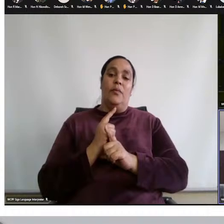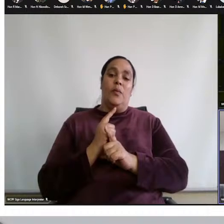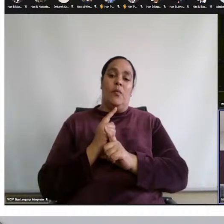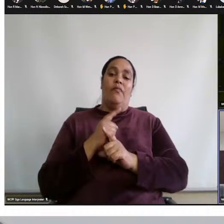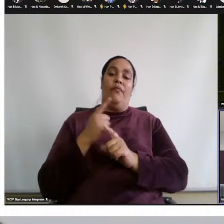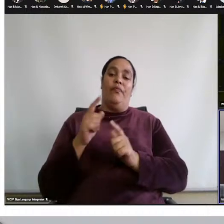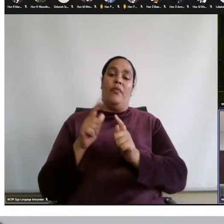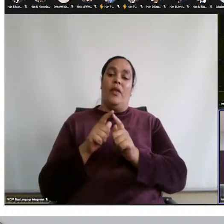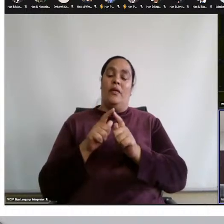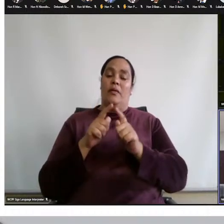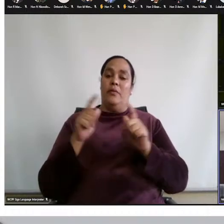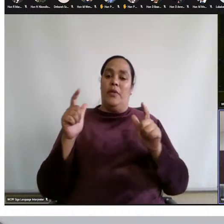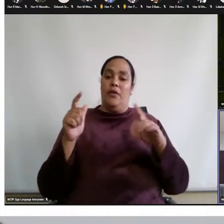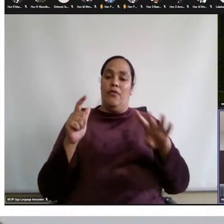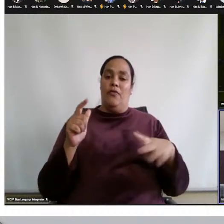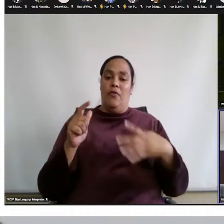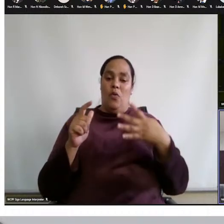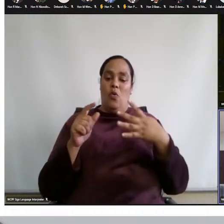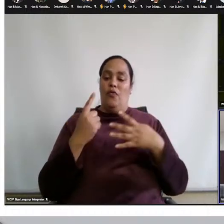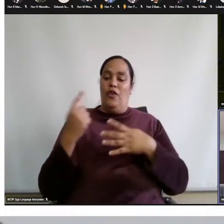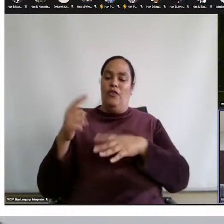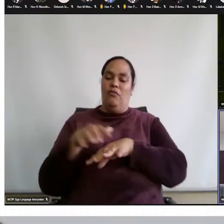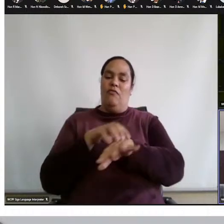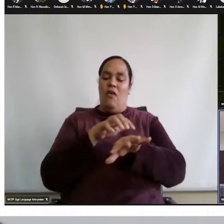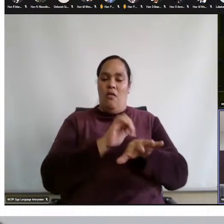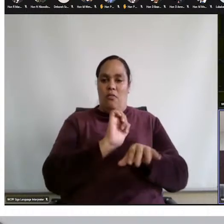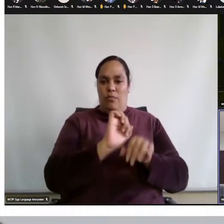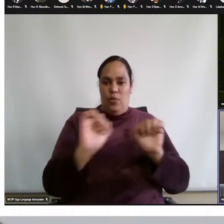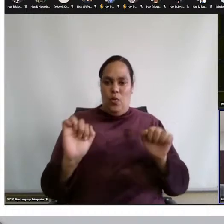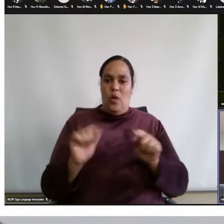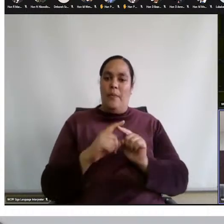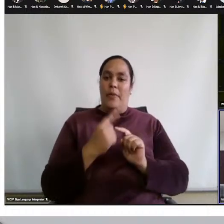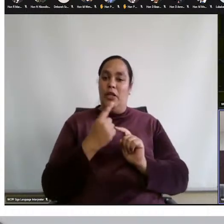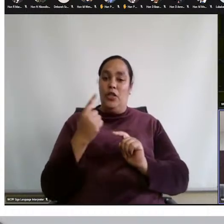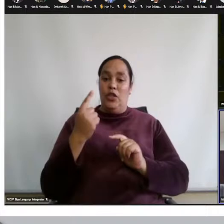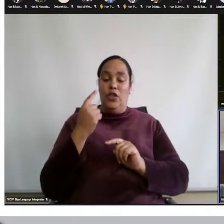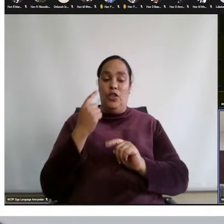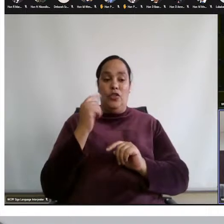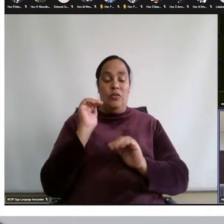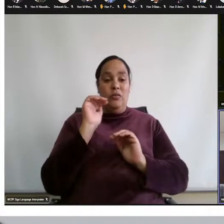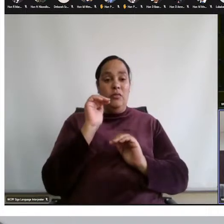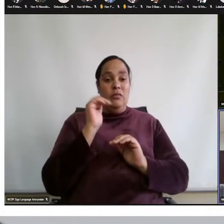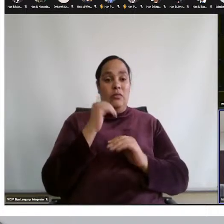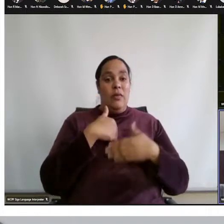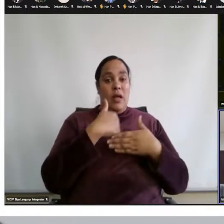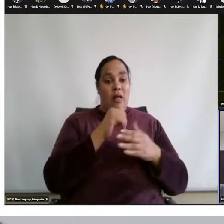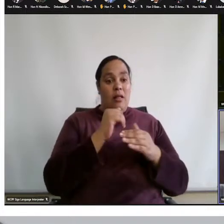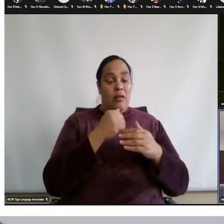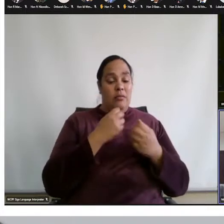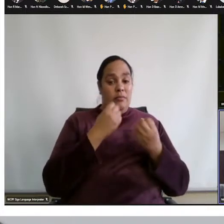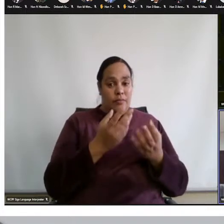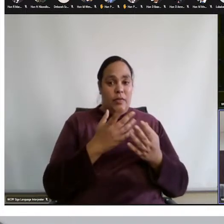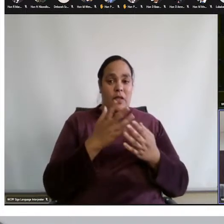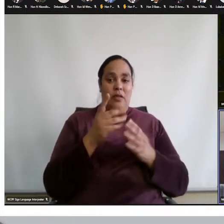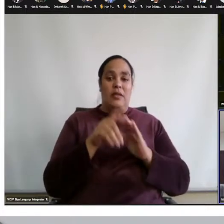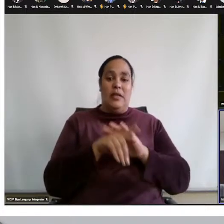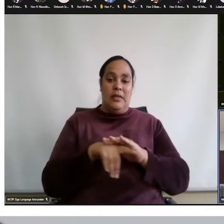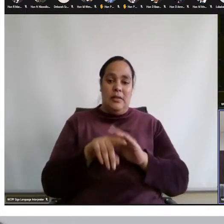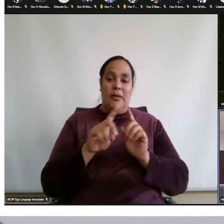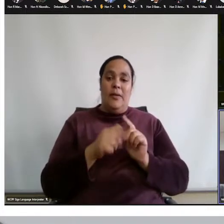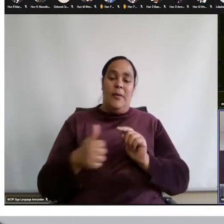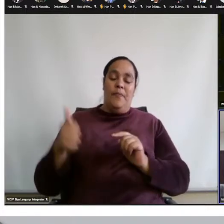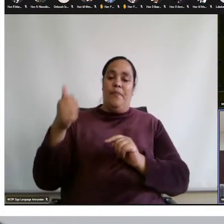vee eenhede op elke plaas. Elke aansoek word op distrik en op